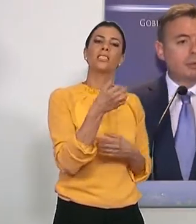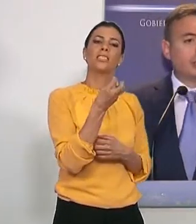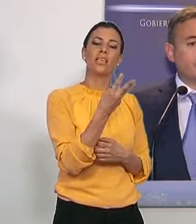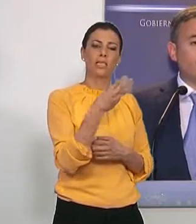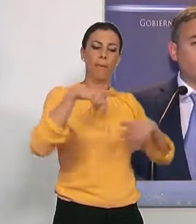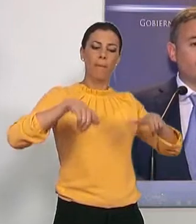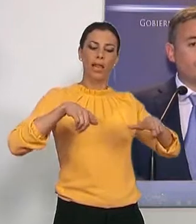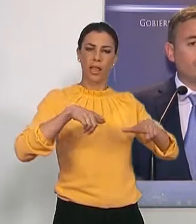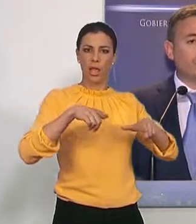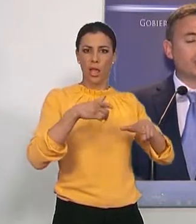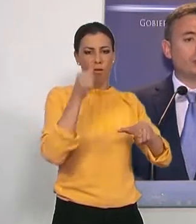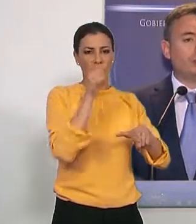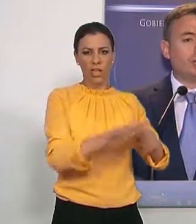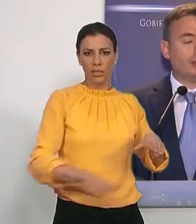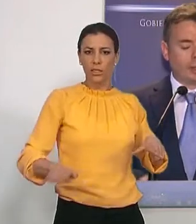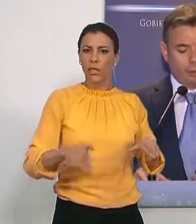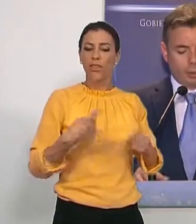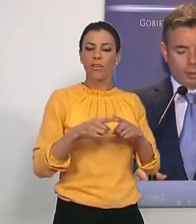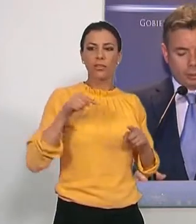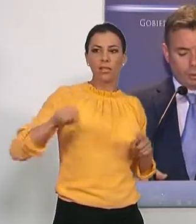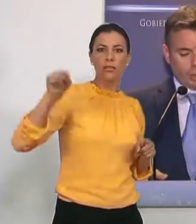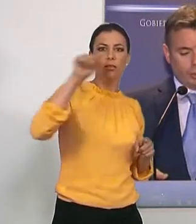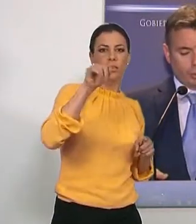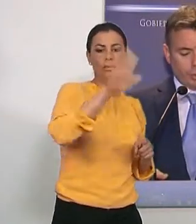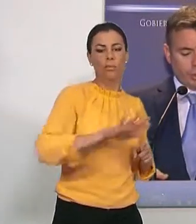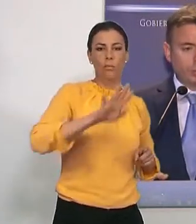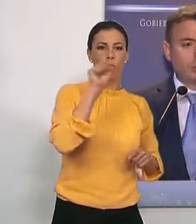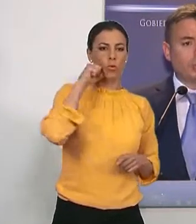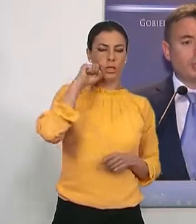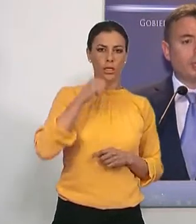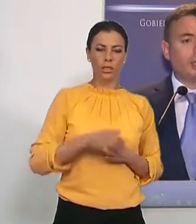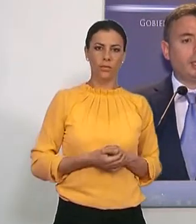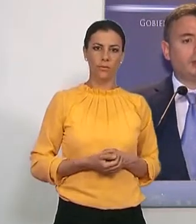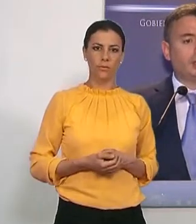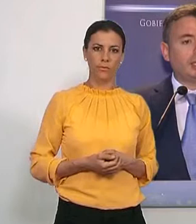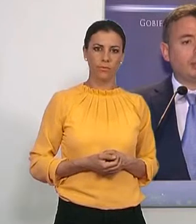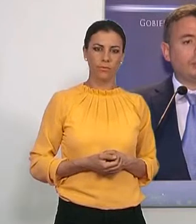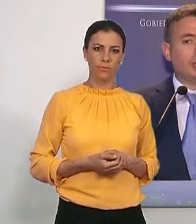instalar tres parques infantiles en distintas zonas de motril